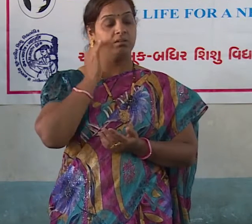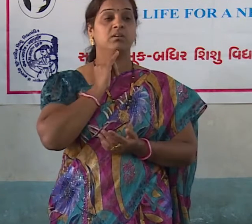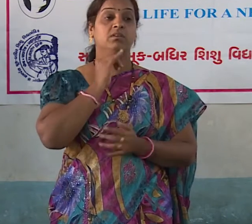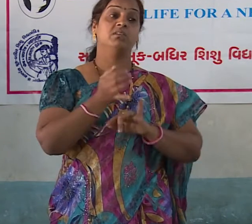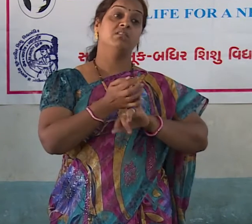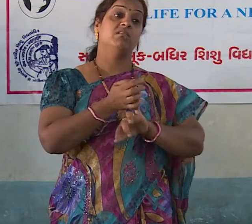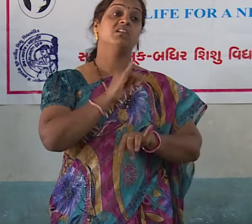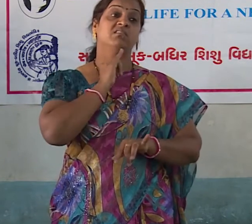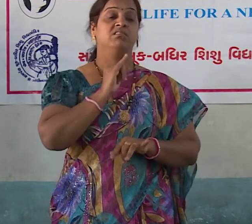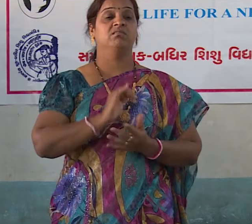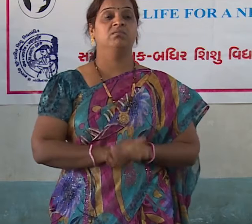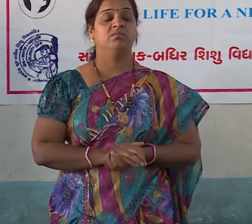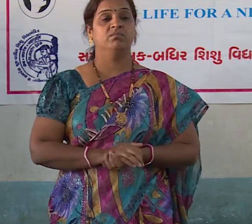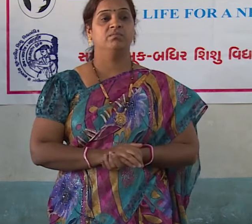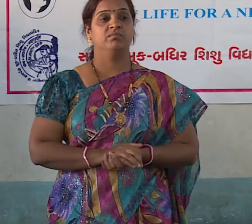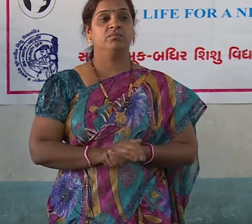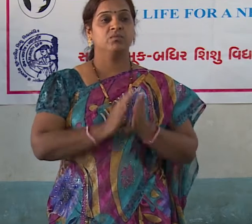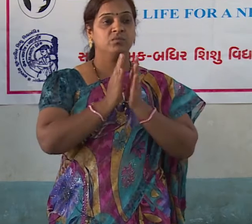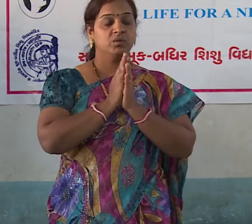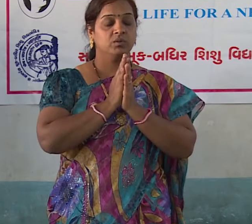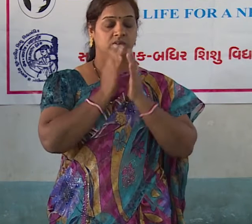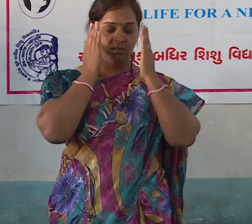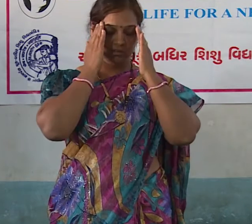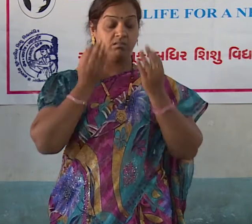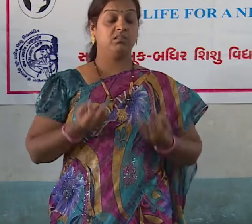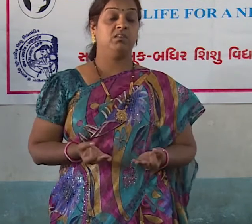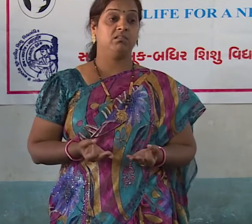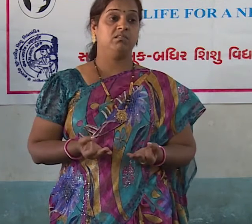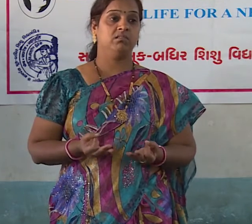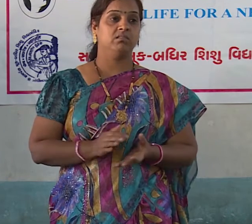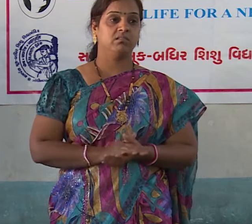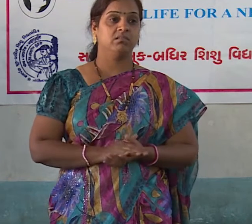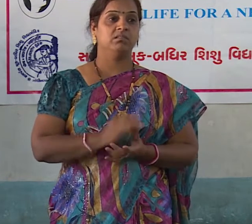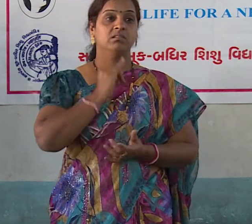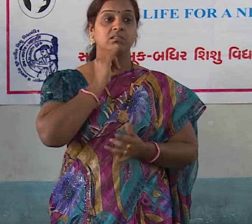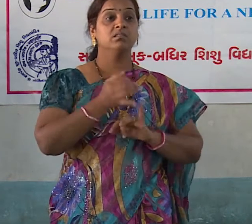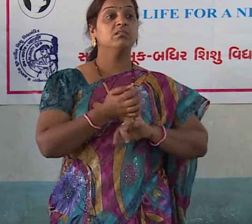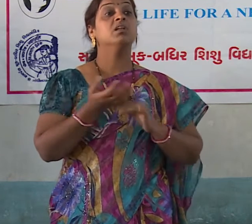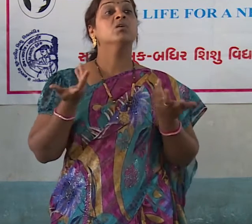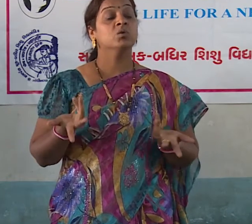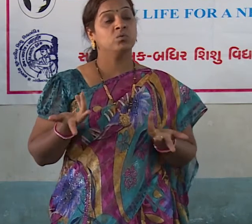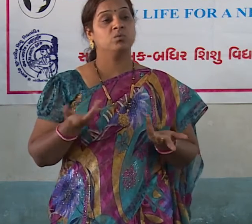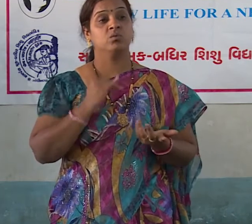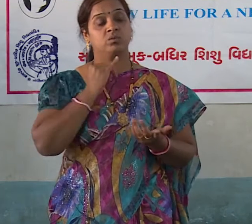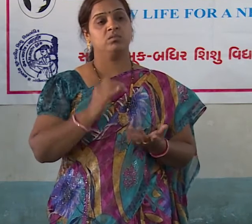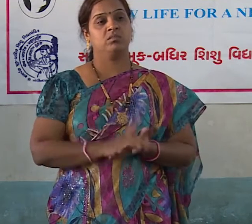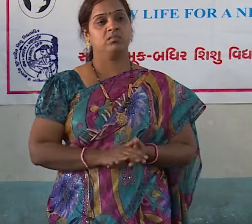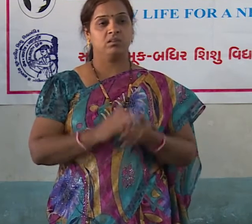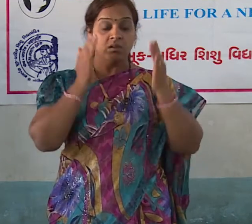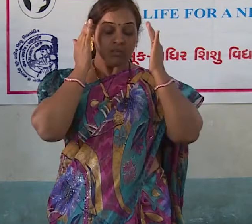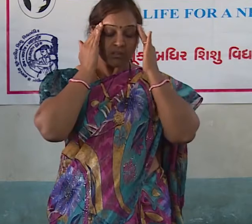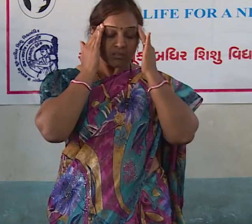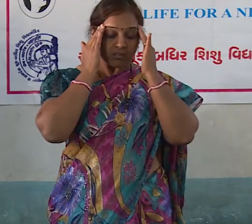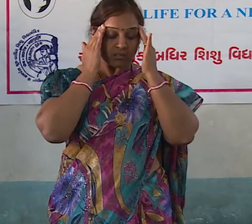है। जो भगवान को ध्यान करते, उनका प्रश्न कौन सा है? मन टिकता